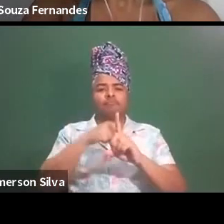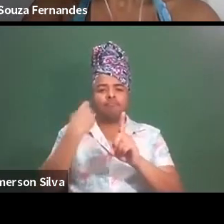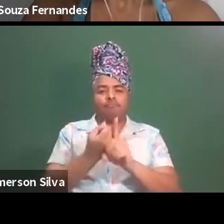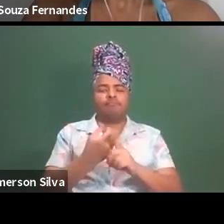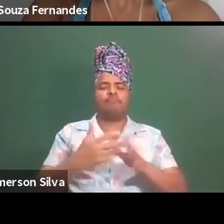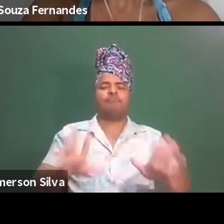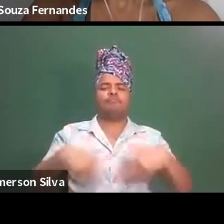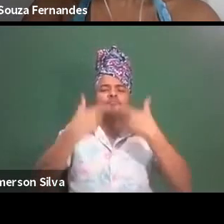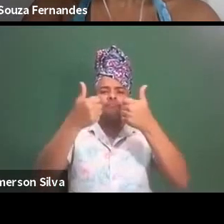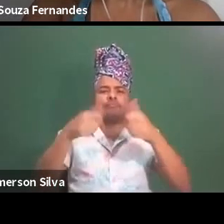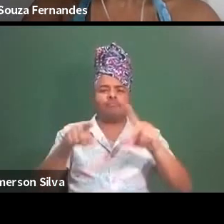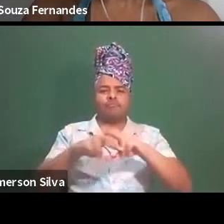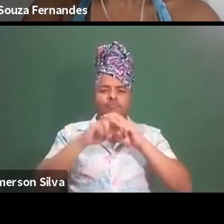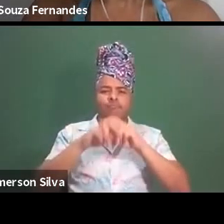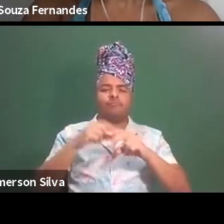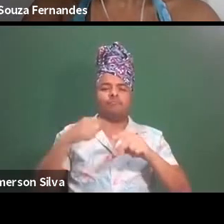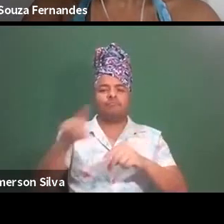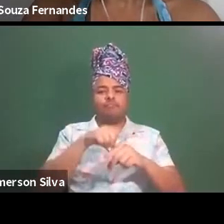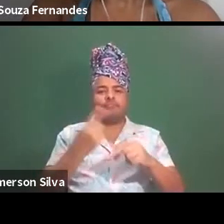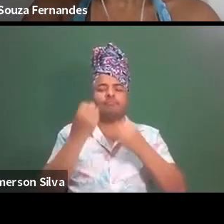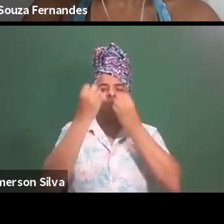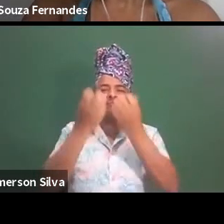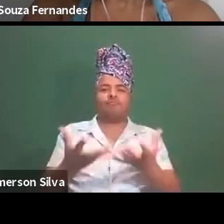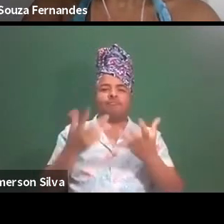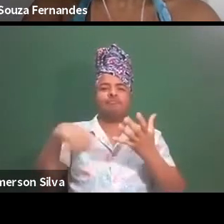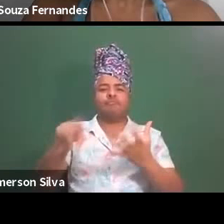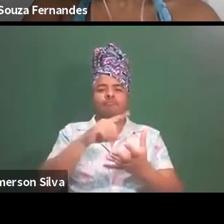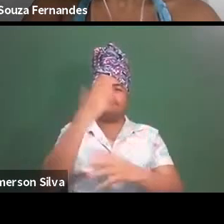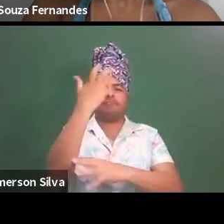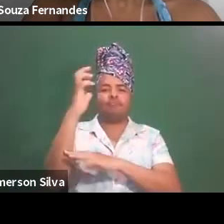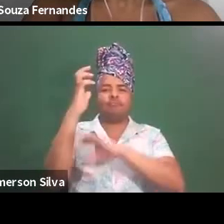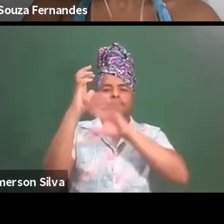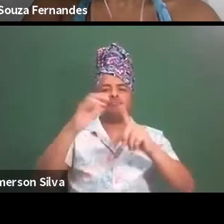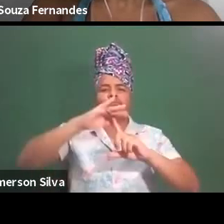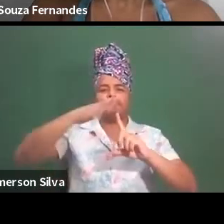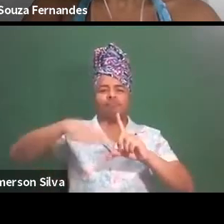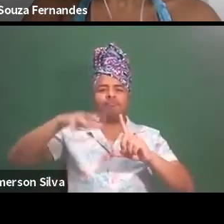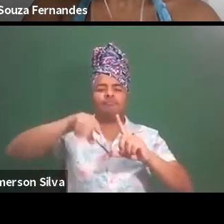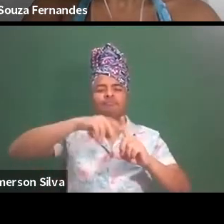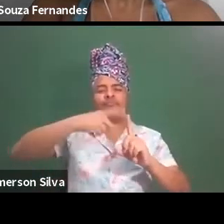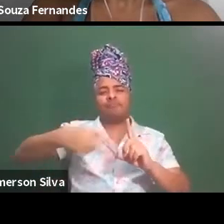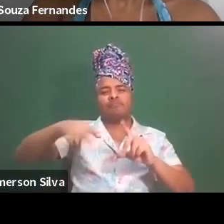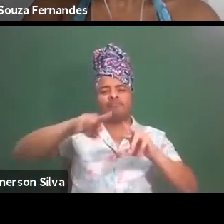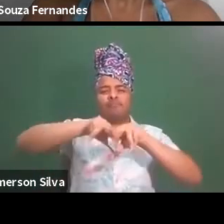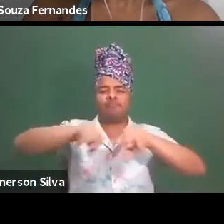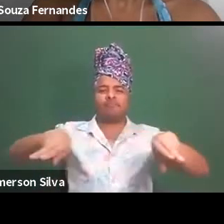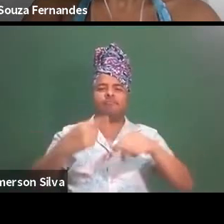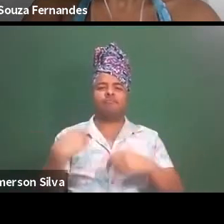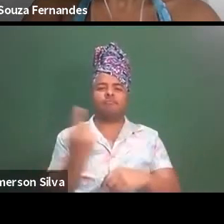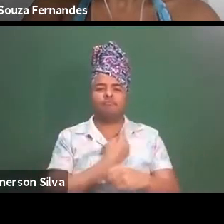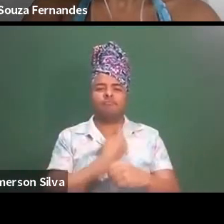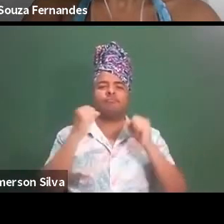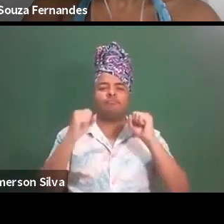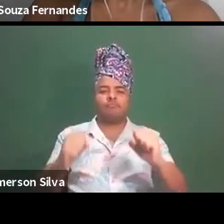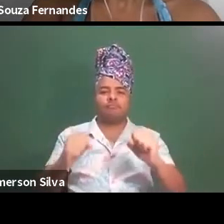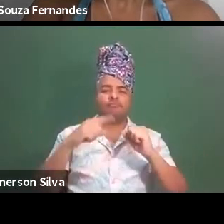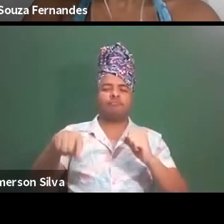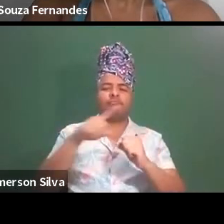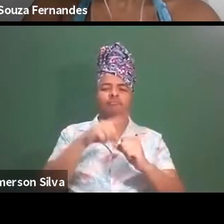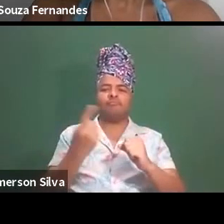é com essas forças irmanados nessa natureza que a gente pode